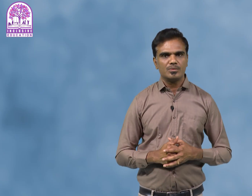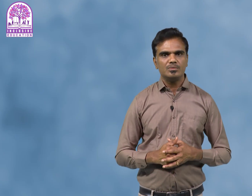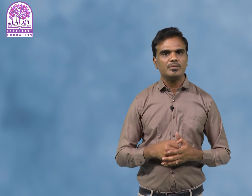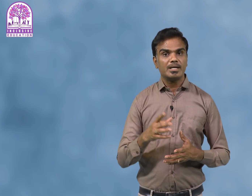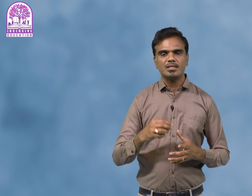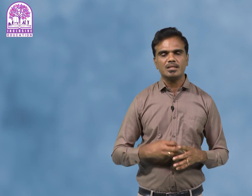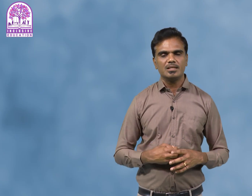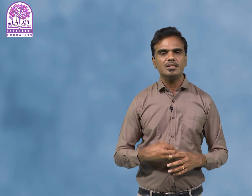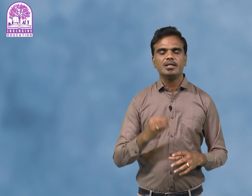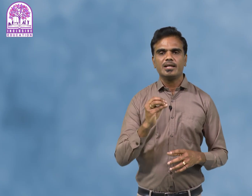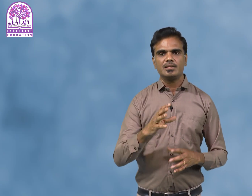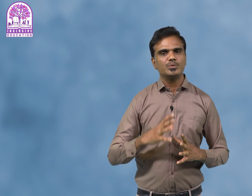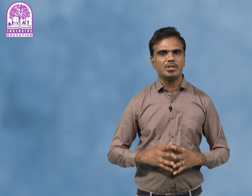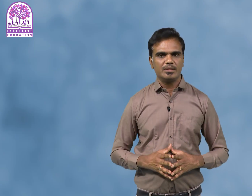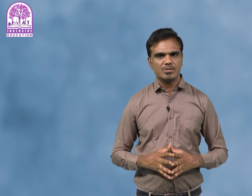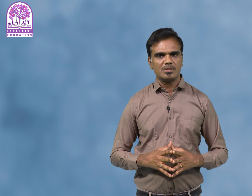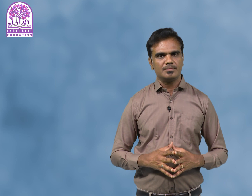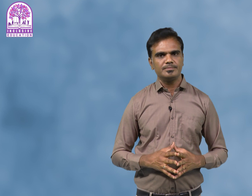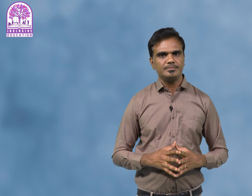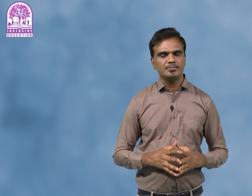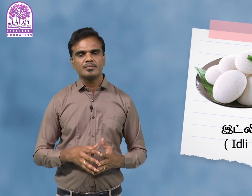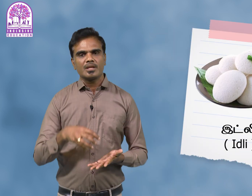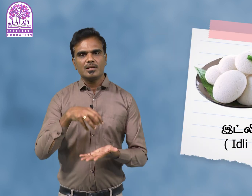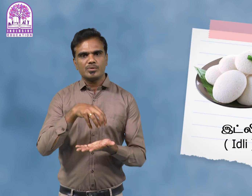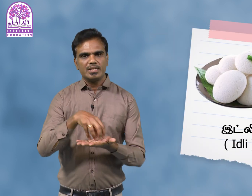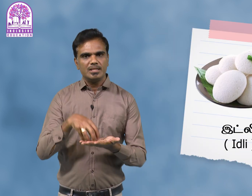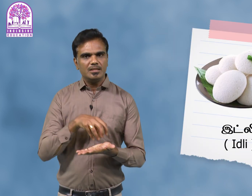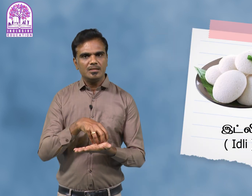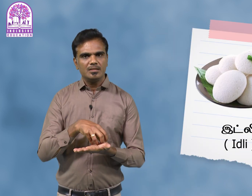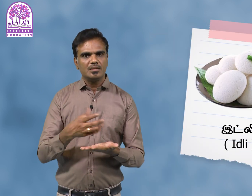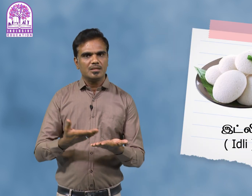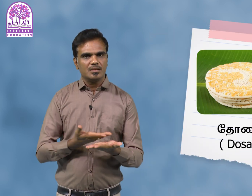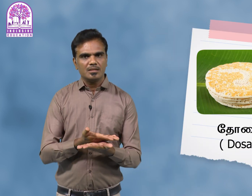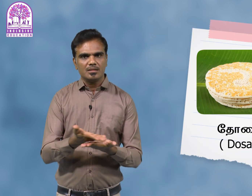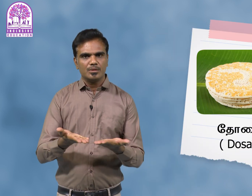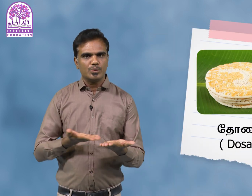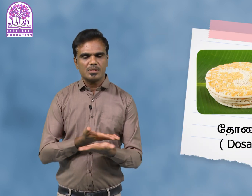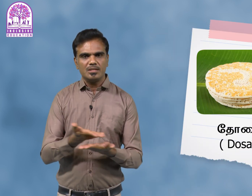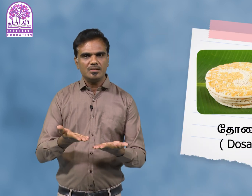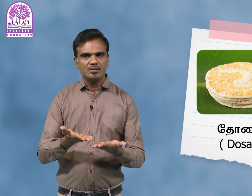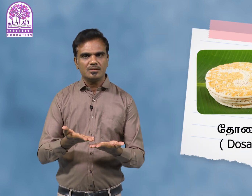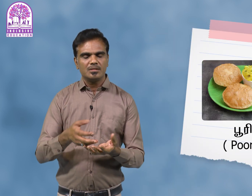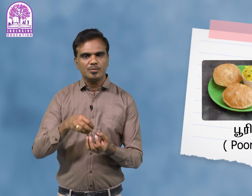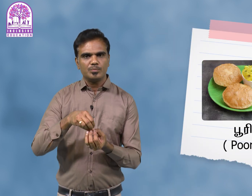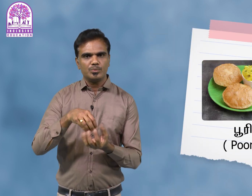ஈஸியாக இருக்கும், மறந்துடாதீங்க, எல்லாத்தையும் நோட்டில் எழுதி வச்சுக்கோங்க. ஸோ இட்லி, தோசை,